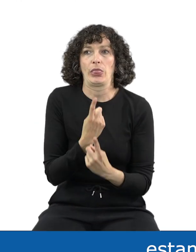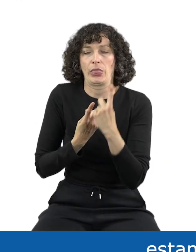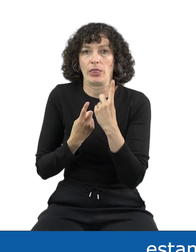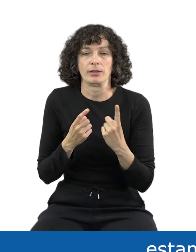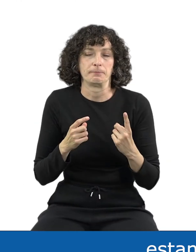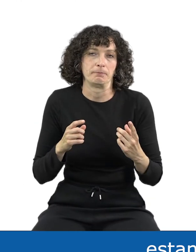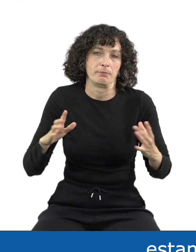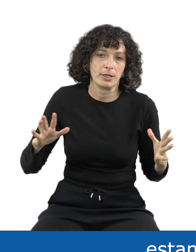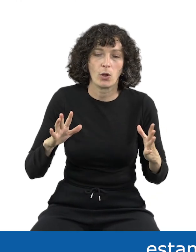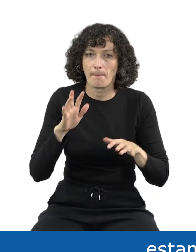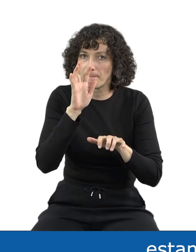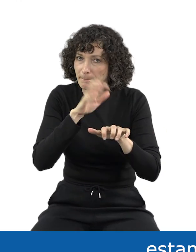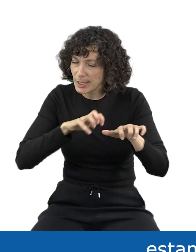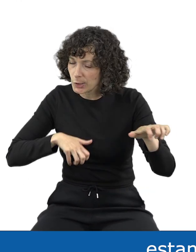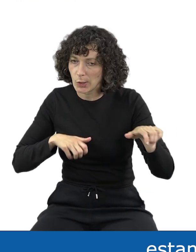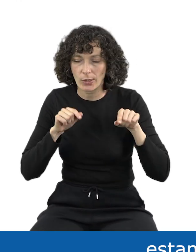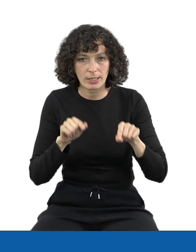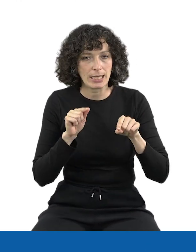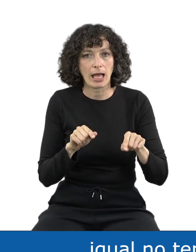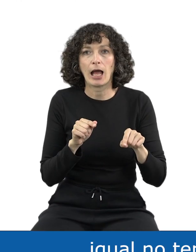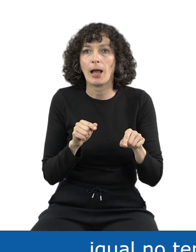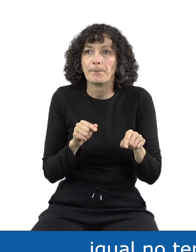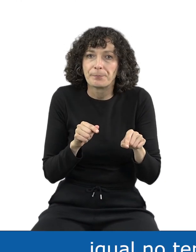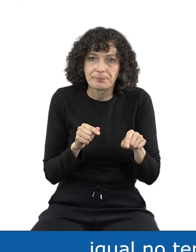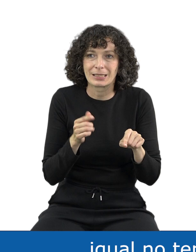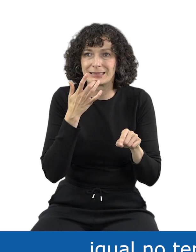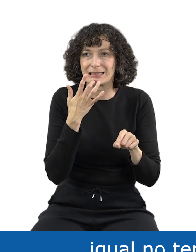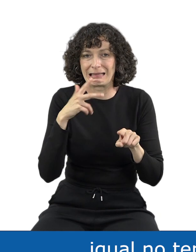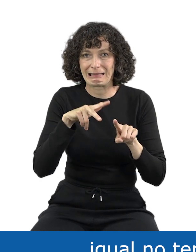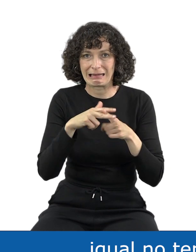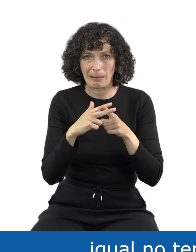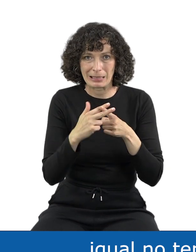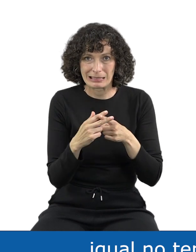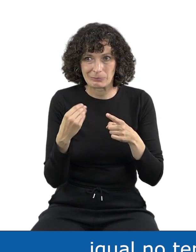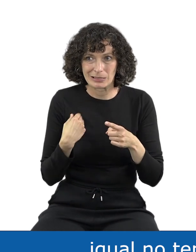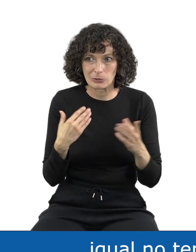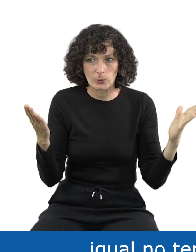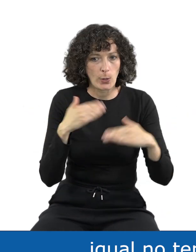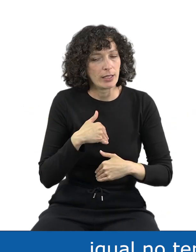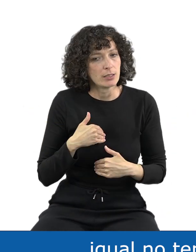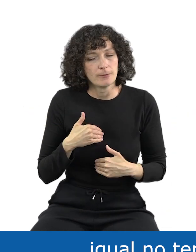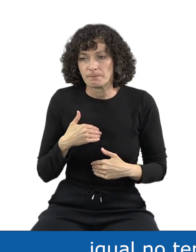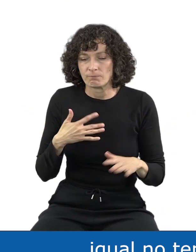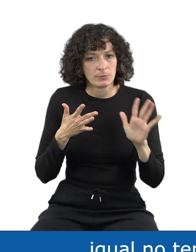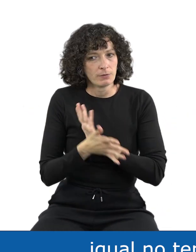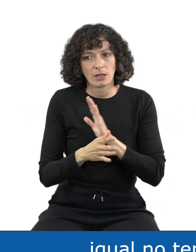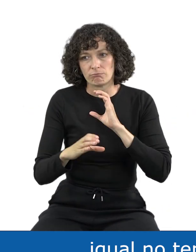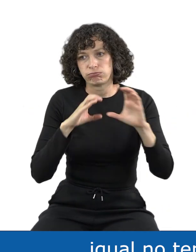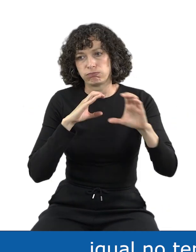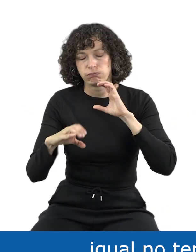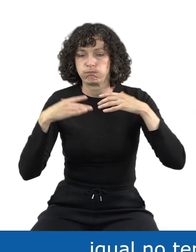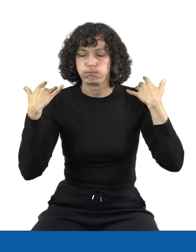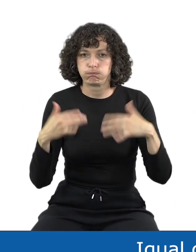estamos convencidos que la mayoría de ellos, bueno, pues que igual no tener esas herramientas les complica mucho